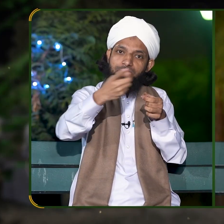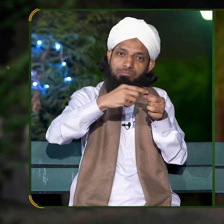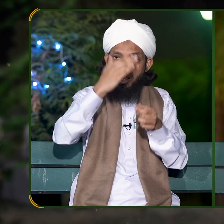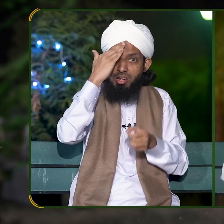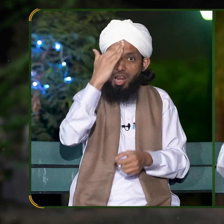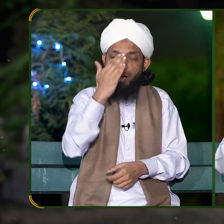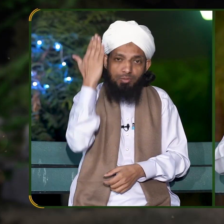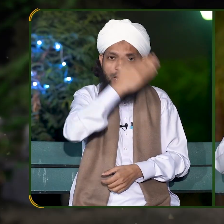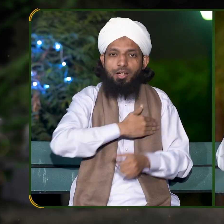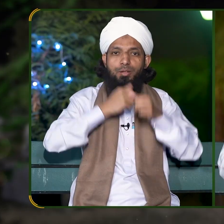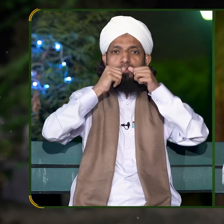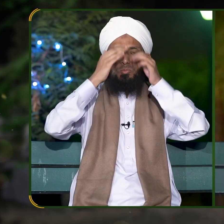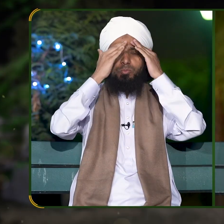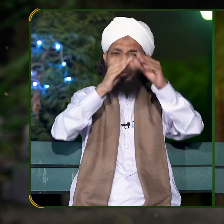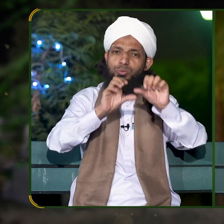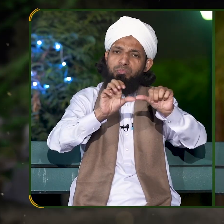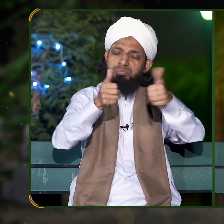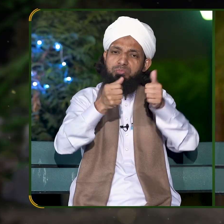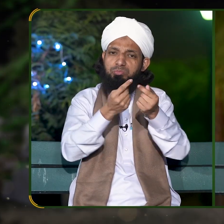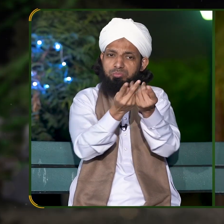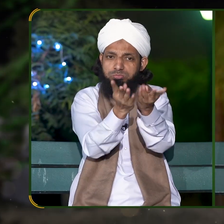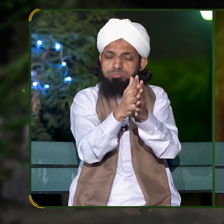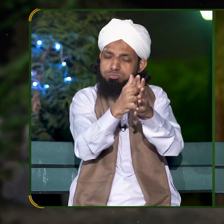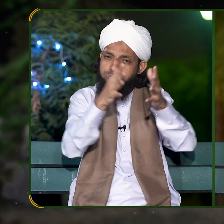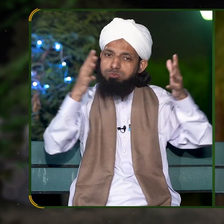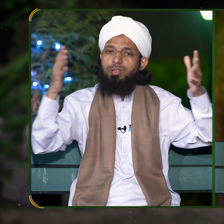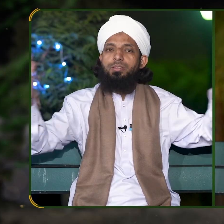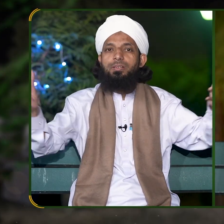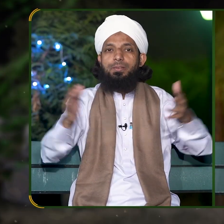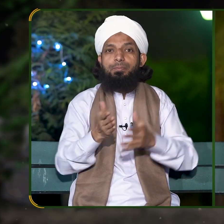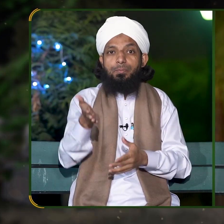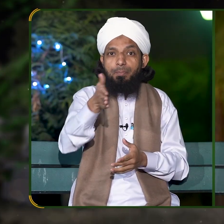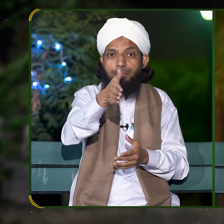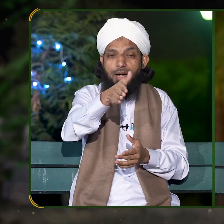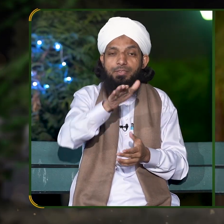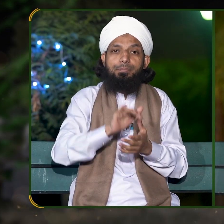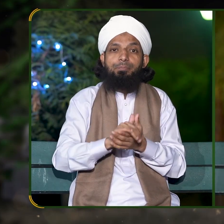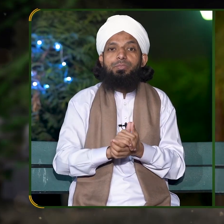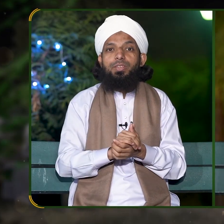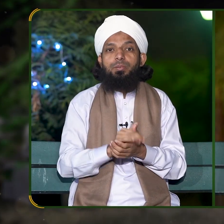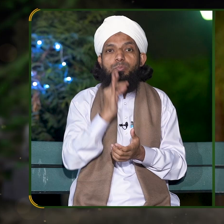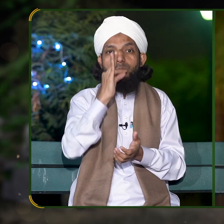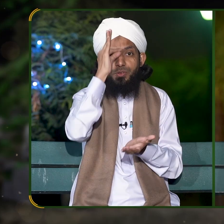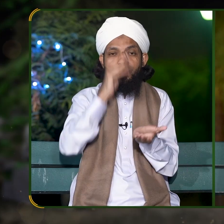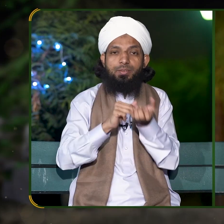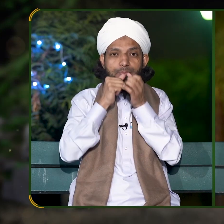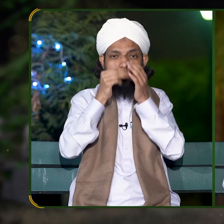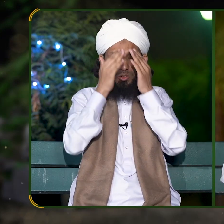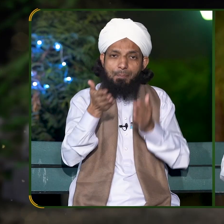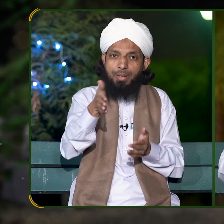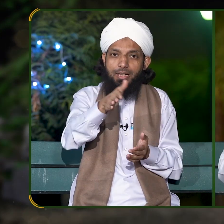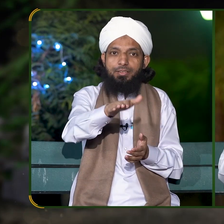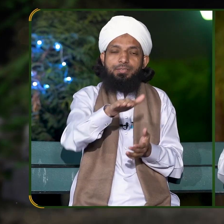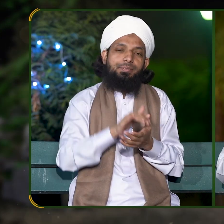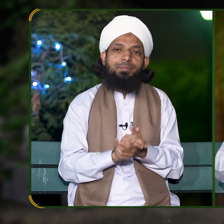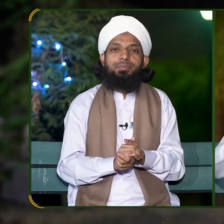لگے، اتنی تیزی کے ساتھ لوگ دائرہ اسلام میں داخل ہوئے کہ اس کے بعد کریم آقا علیہ السلام تھوڑے ہی عرصے کے بعد